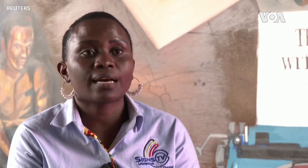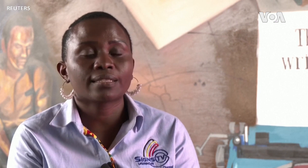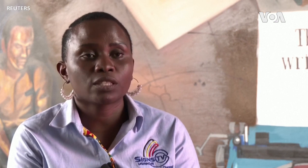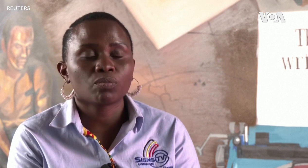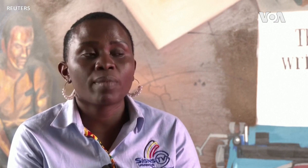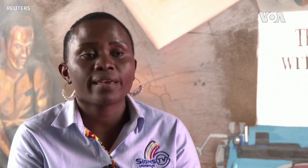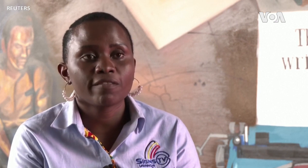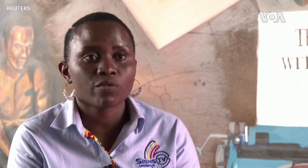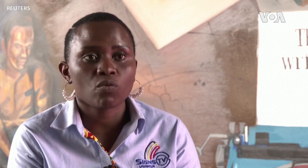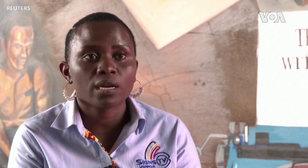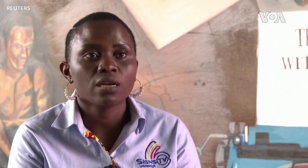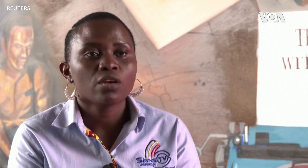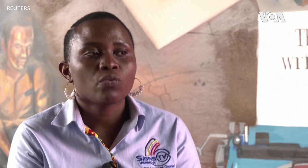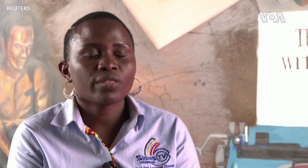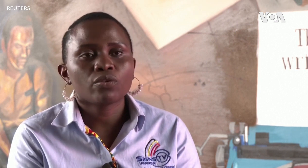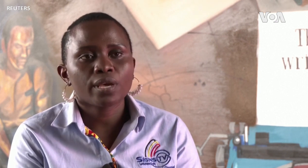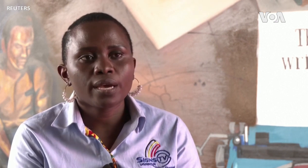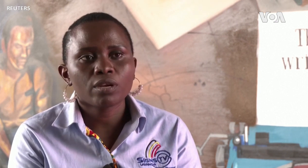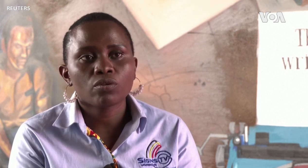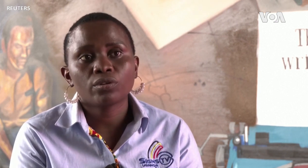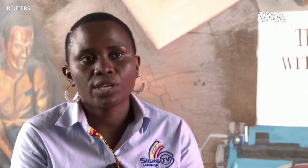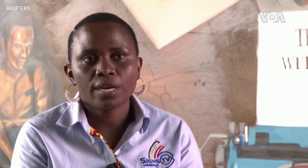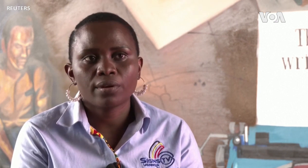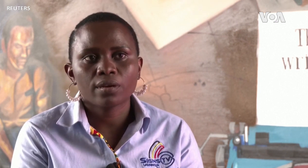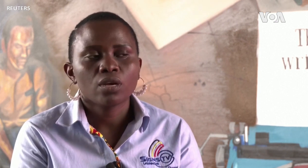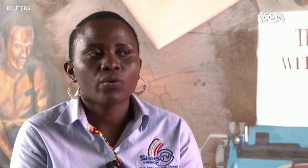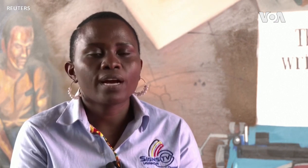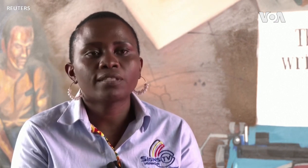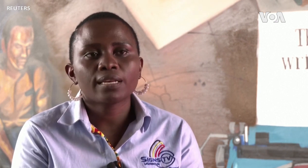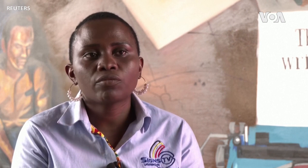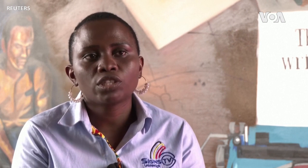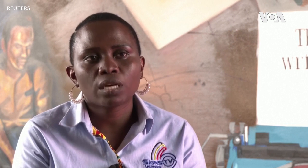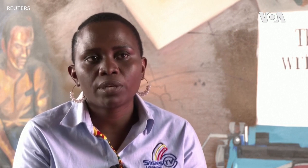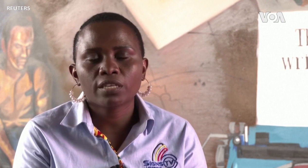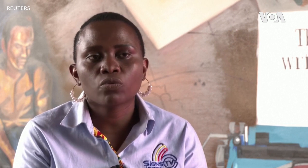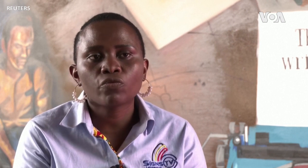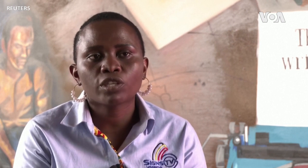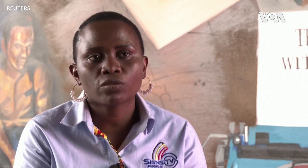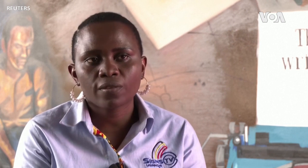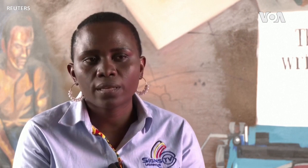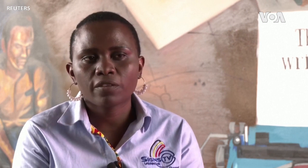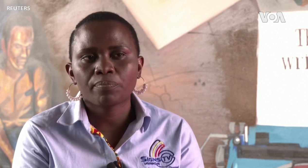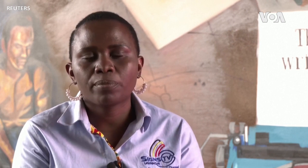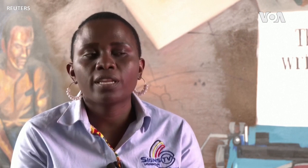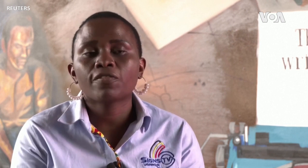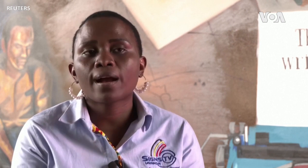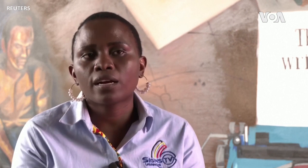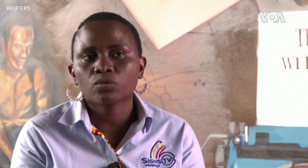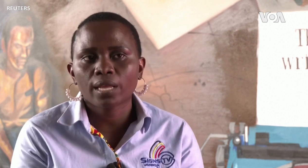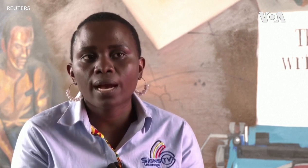accessibles à tous, qu'ils soient entendants ou non. Nous avons des interprètes en langue des signes qui doublent les présentateurs sourds lorsqu'ils présentent